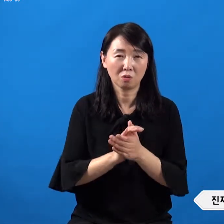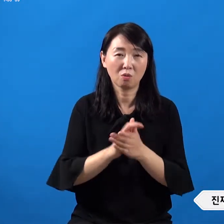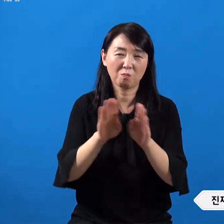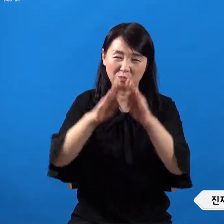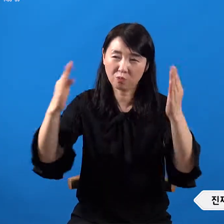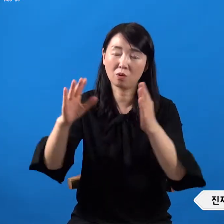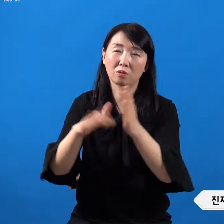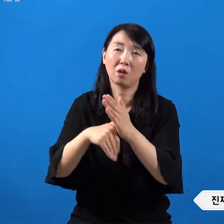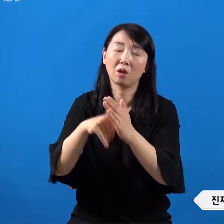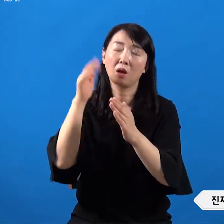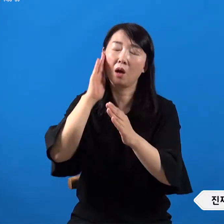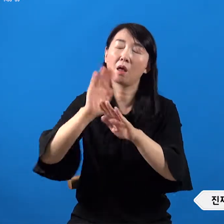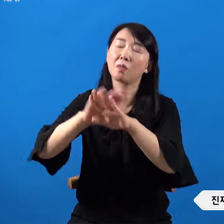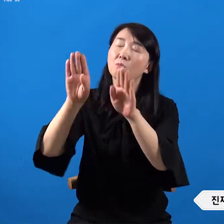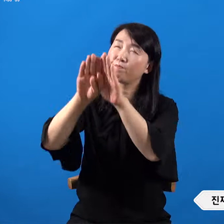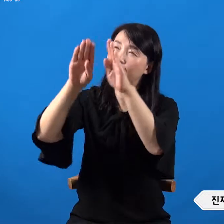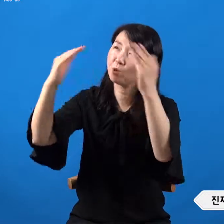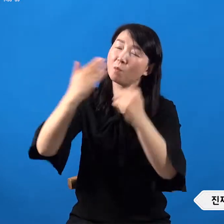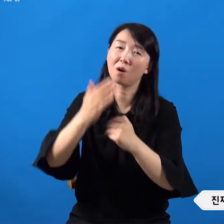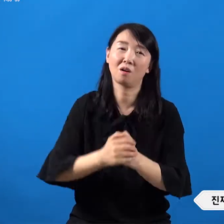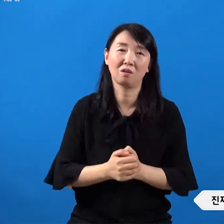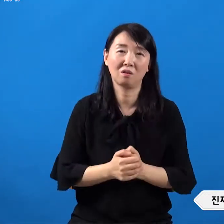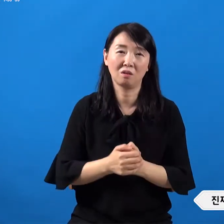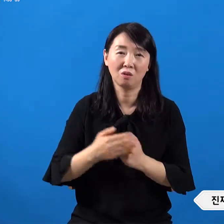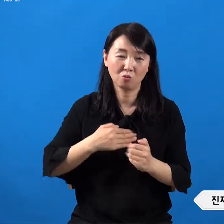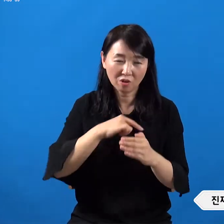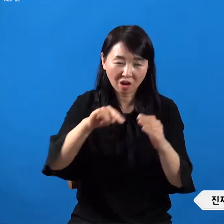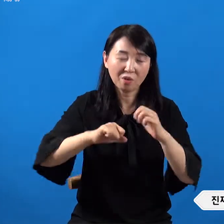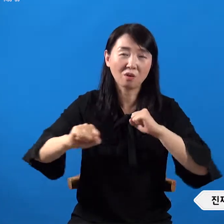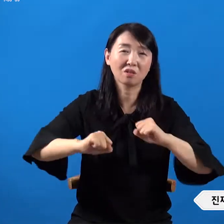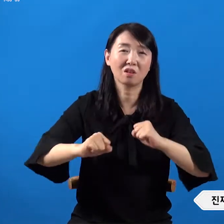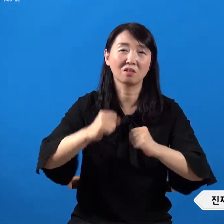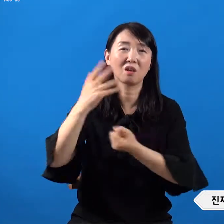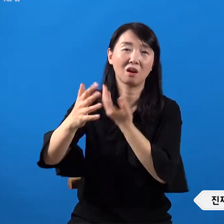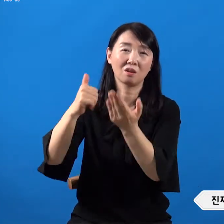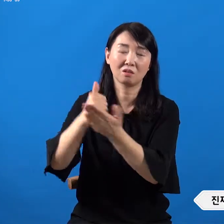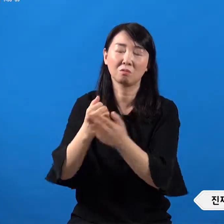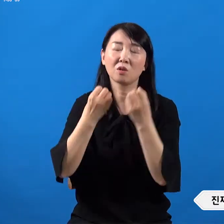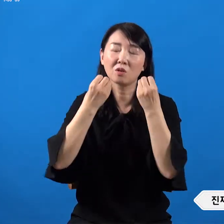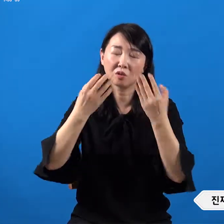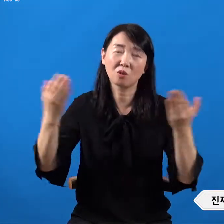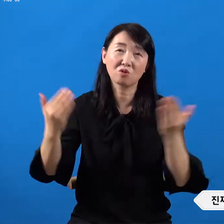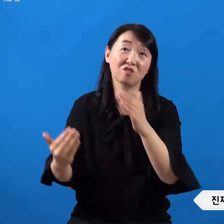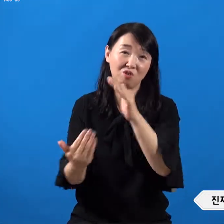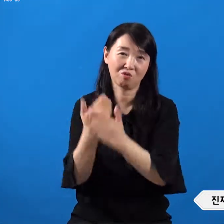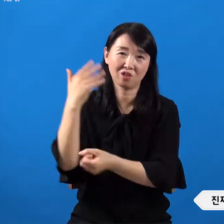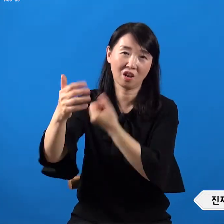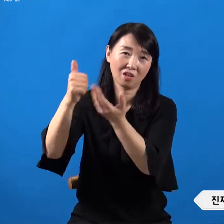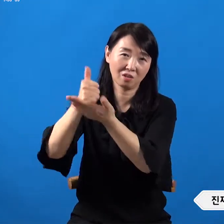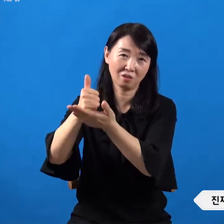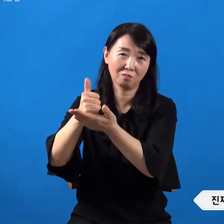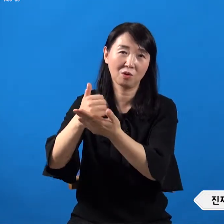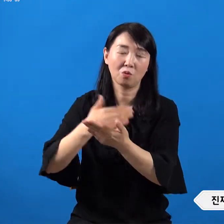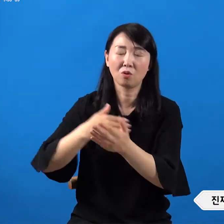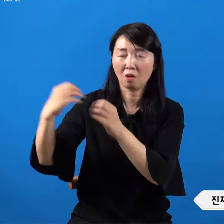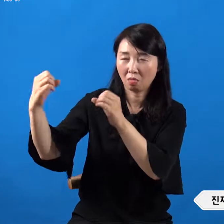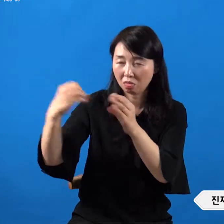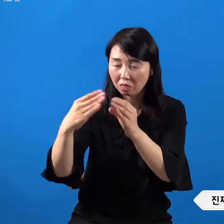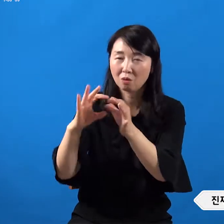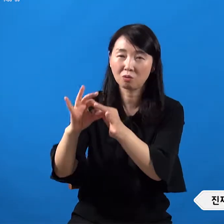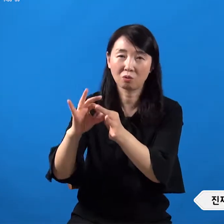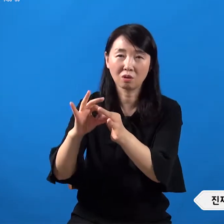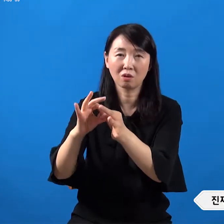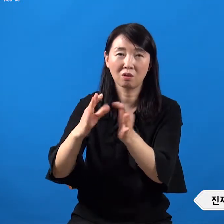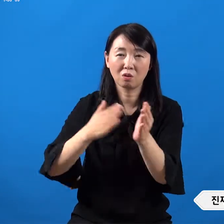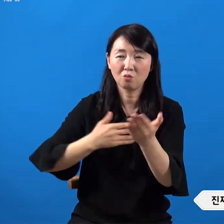열릴 때 하늘의 문이 열립니다. 우리 가운데 역사하시는 하나님, 새 일을 이루시는 하나님, 우리의 대화를